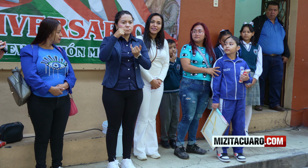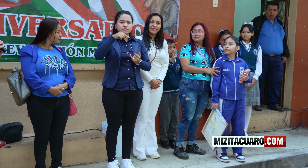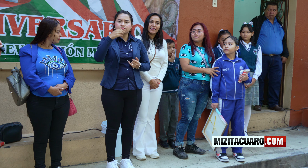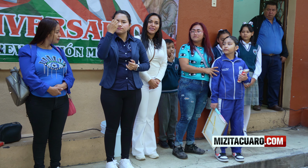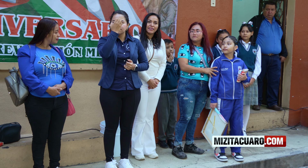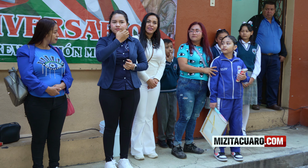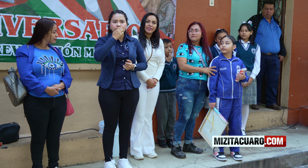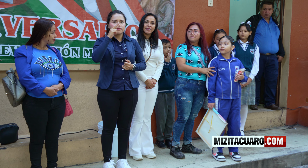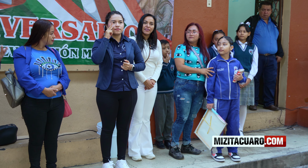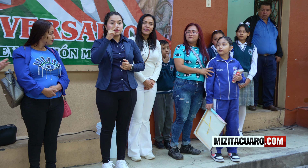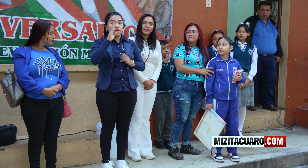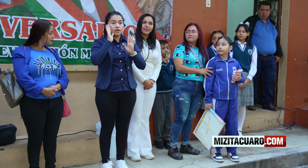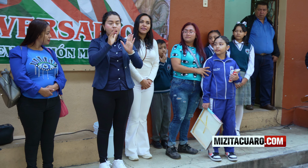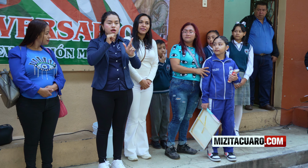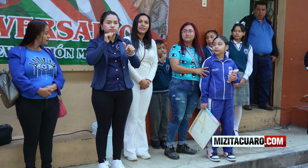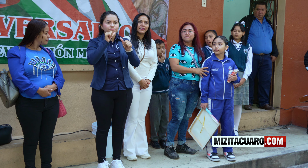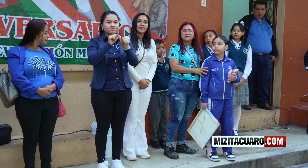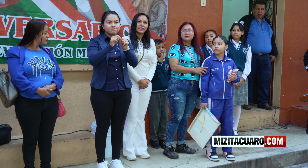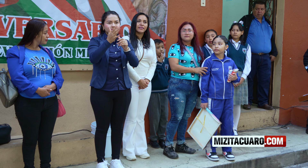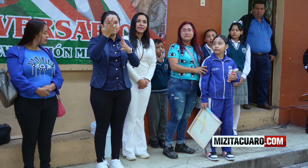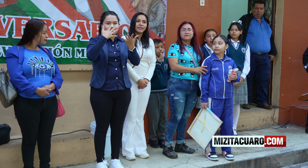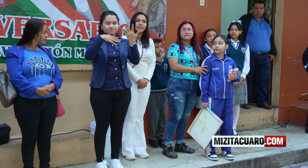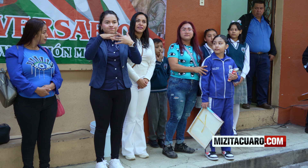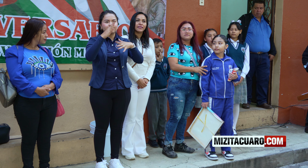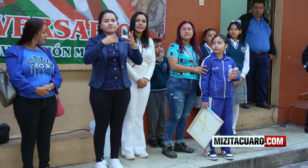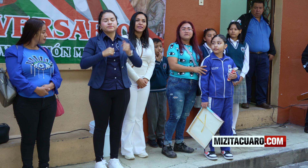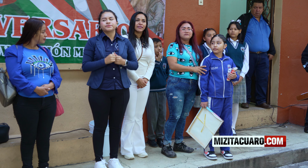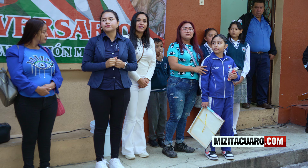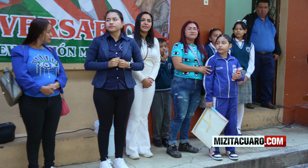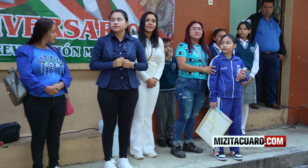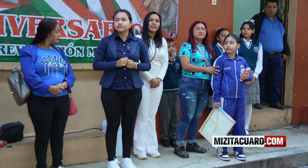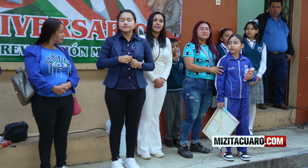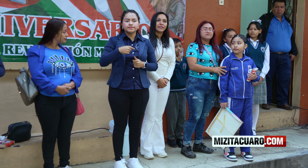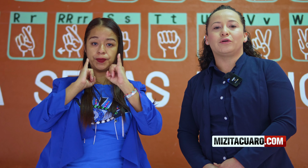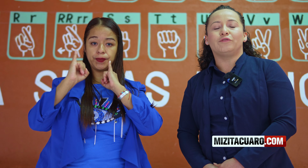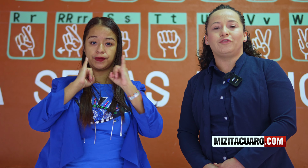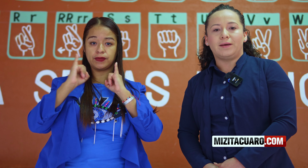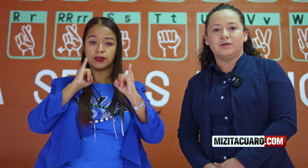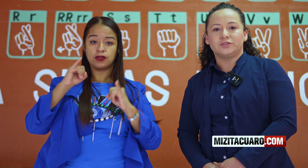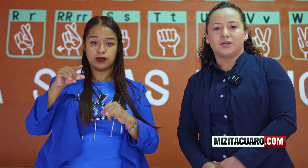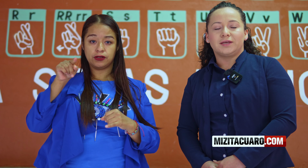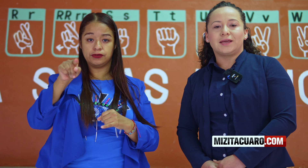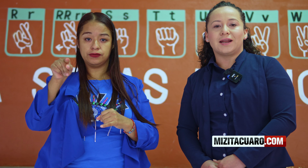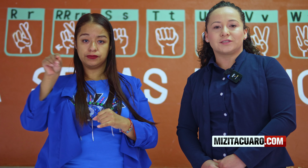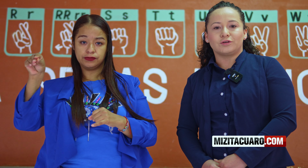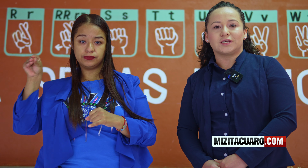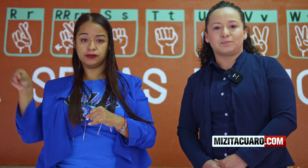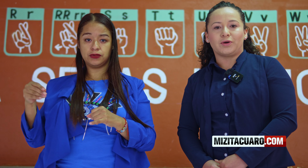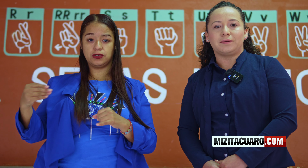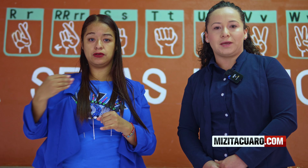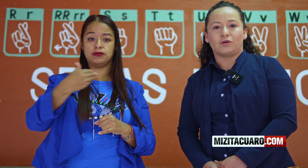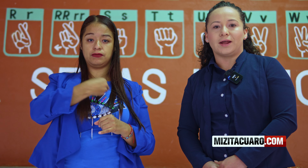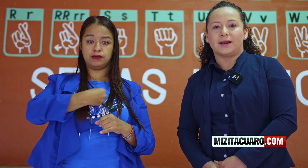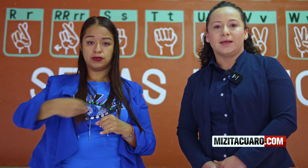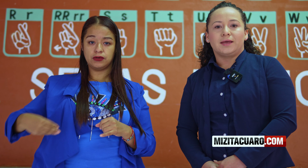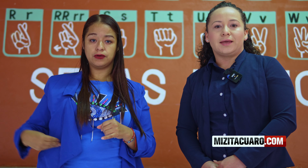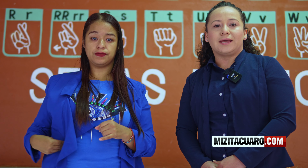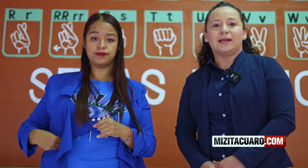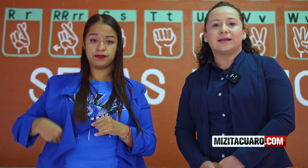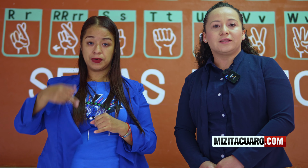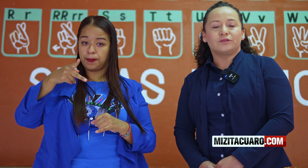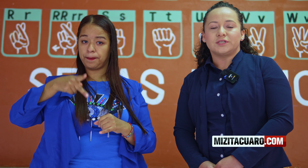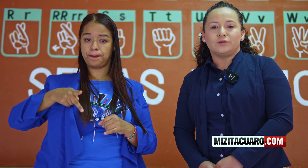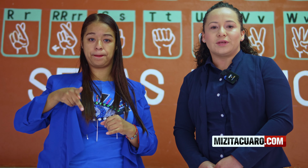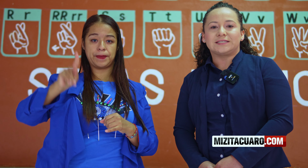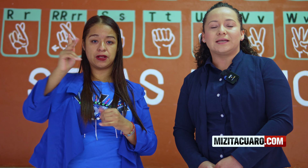Hemos tocado puertas en el municipio, no hemos tenido aún la respuesta que deseamos, pero confiamos que las cosas pueden mejorar.